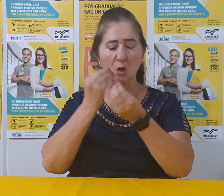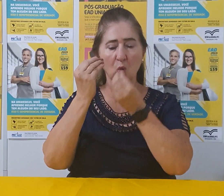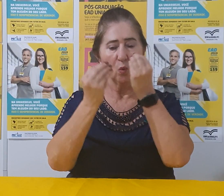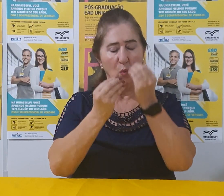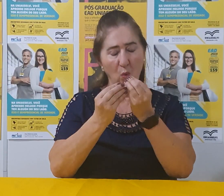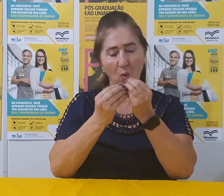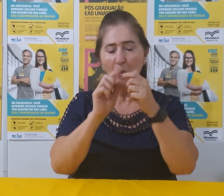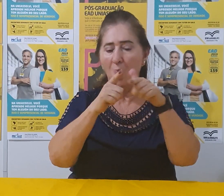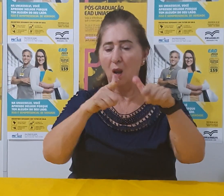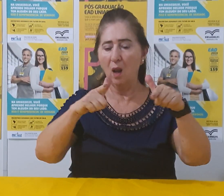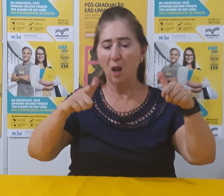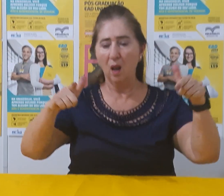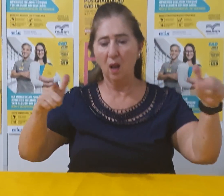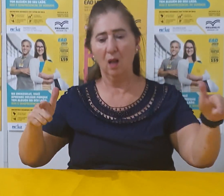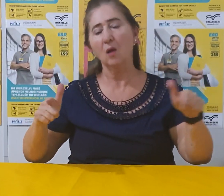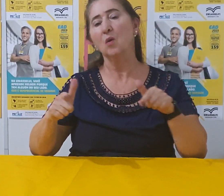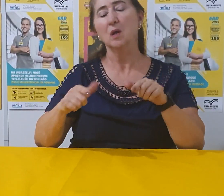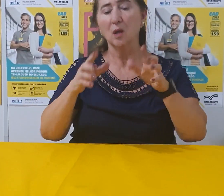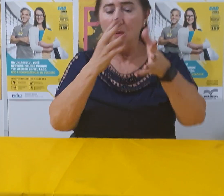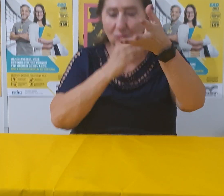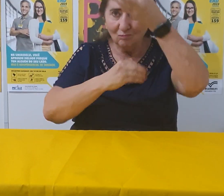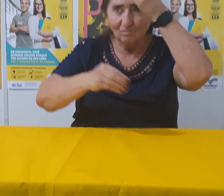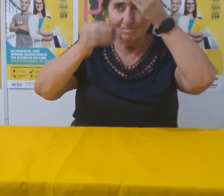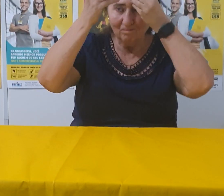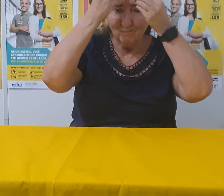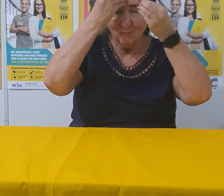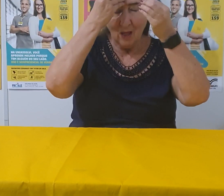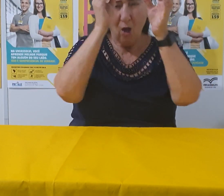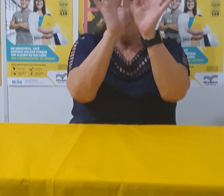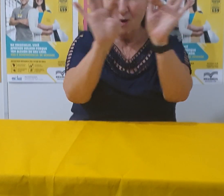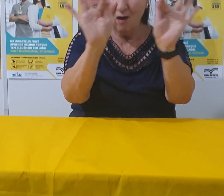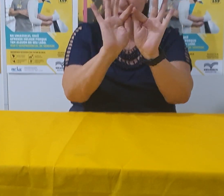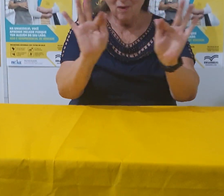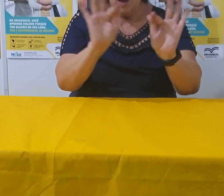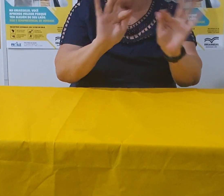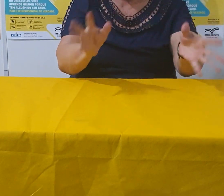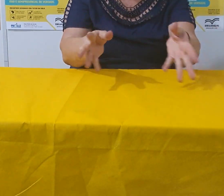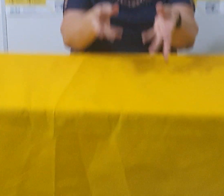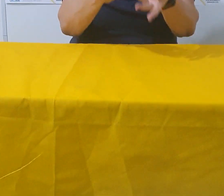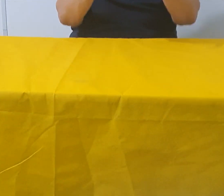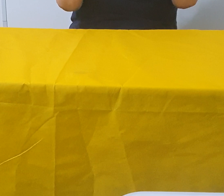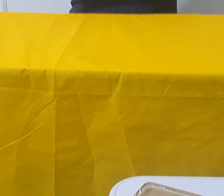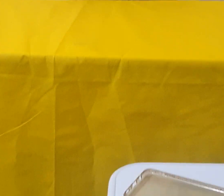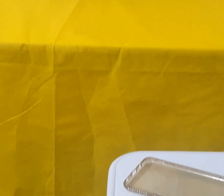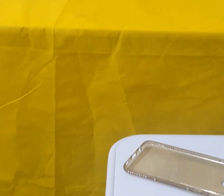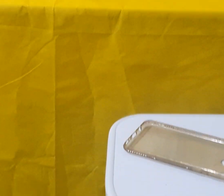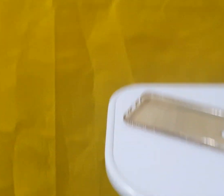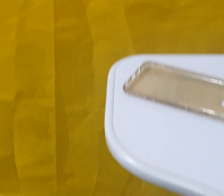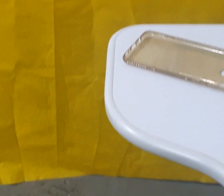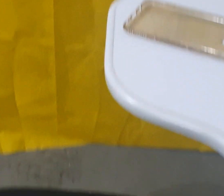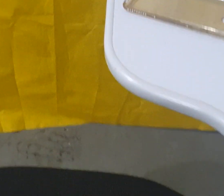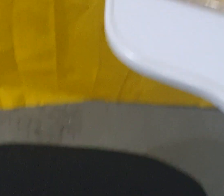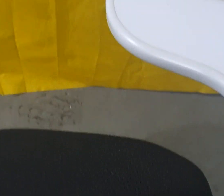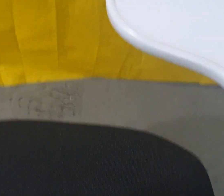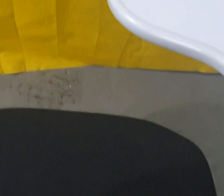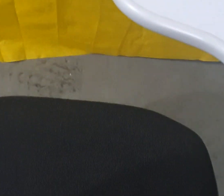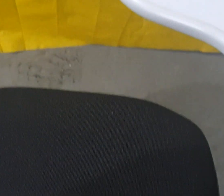linguística, pois a construção das estruturas mentais requeridas para o aprendizado de novos conceitos é